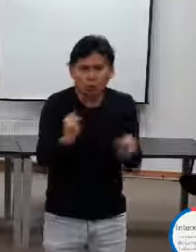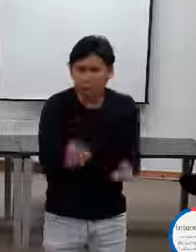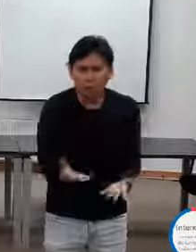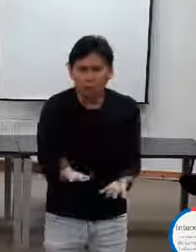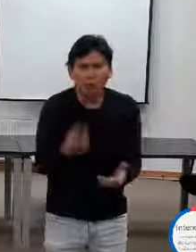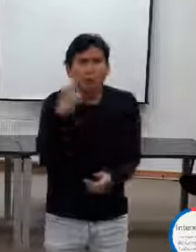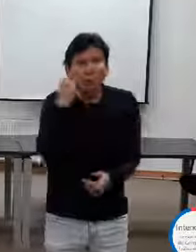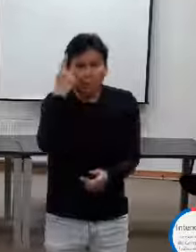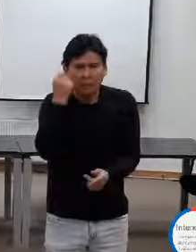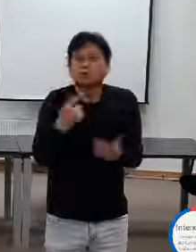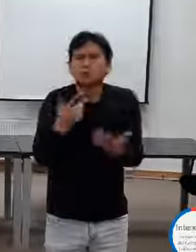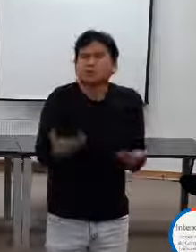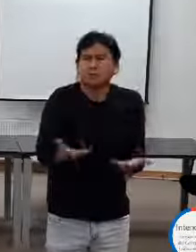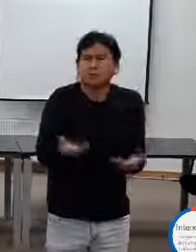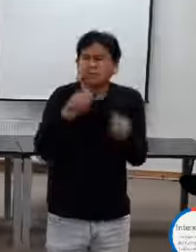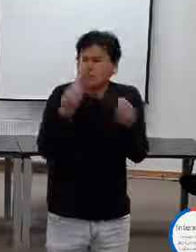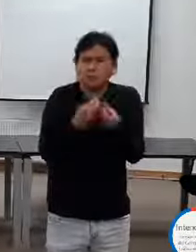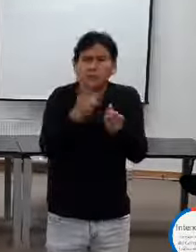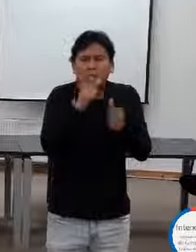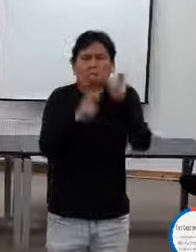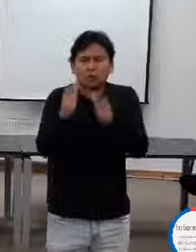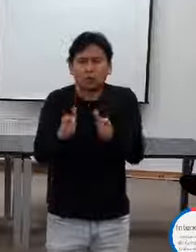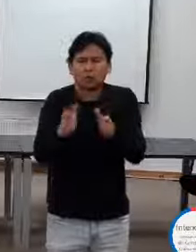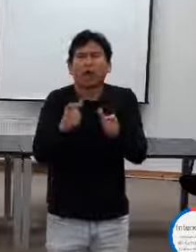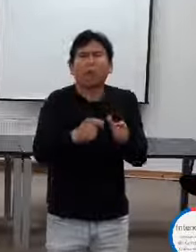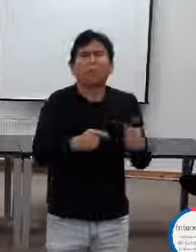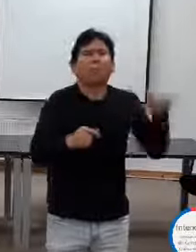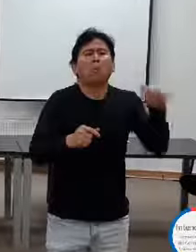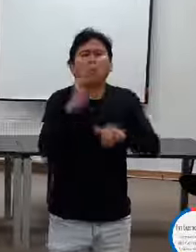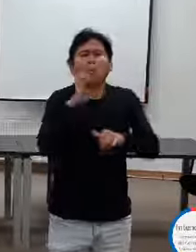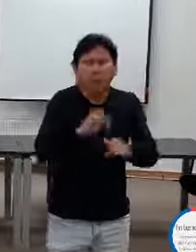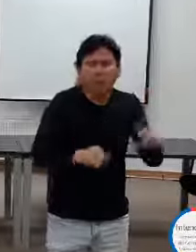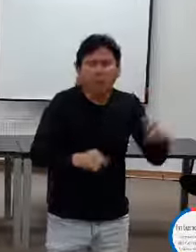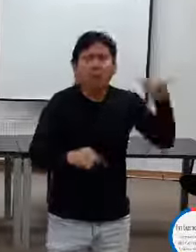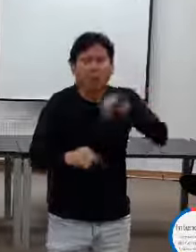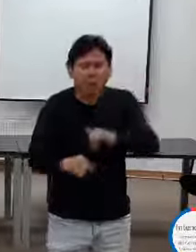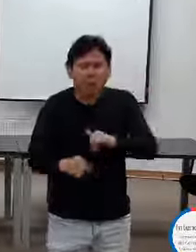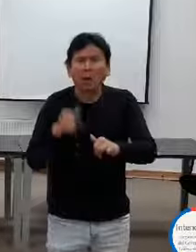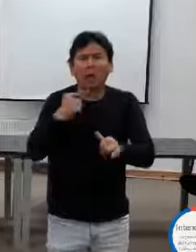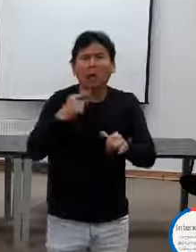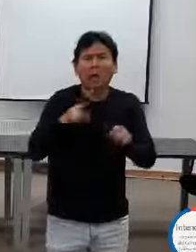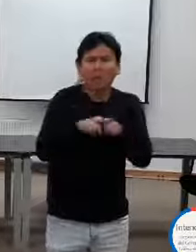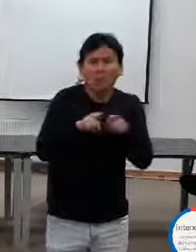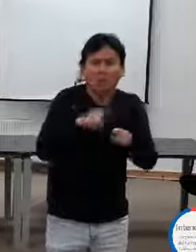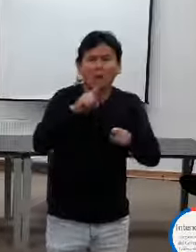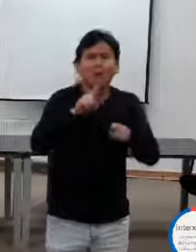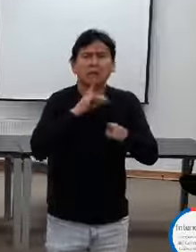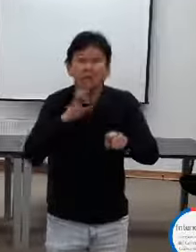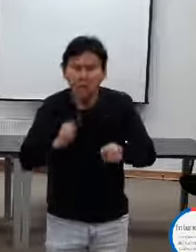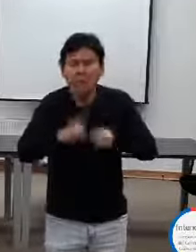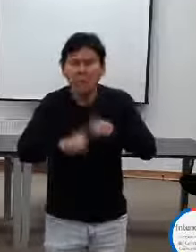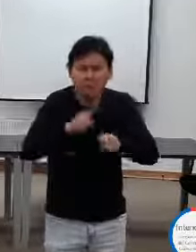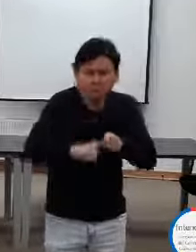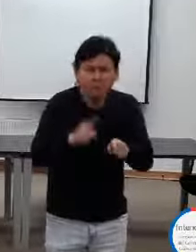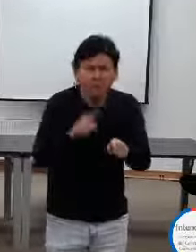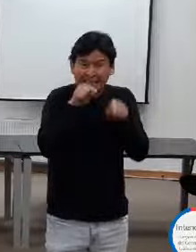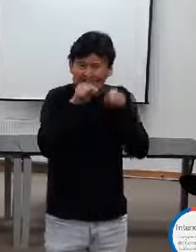entender, pero sabemos que mucha gente está trayendo a su papá, a su hermana, a su tía, a su prima.